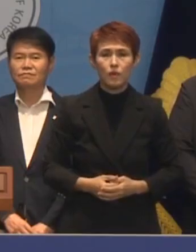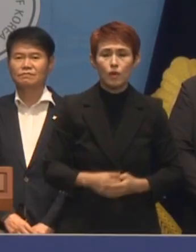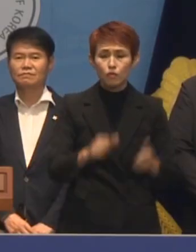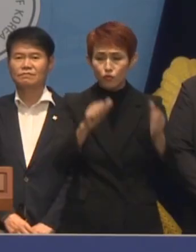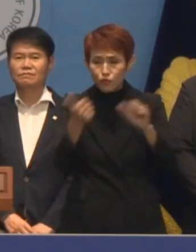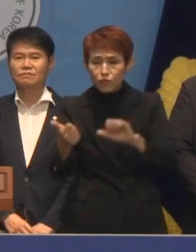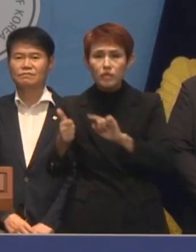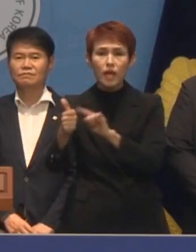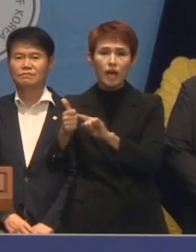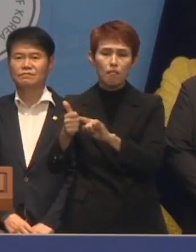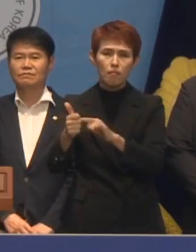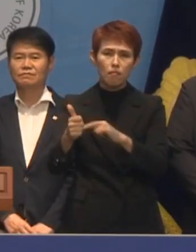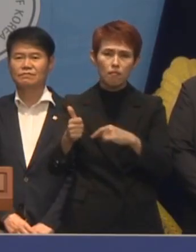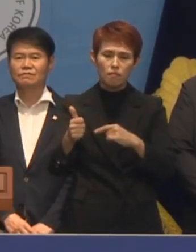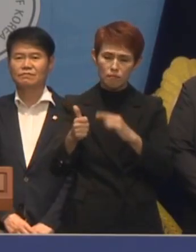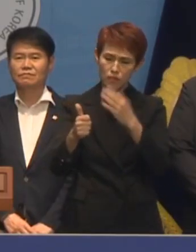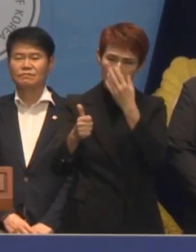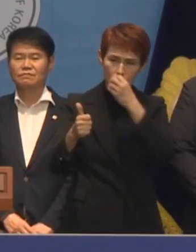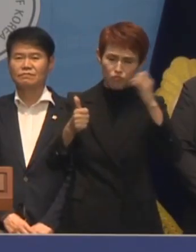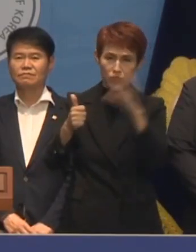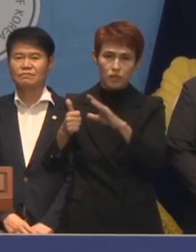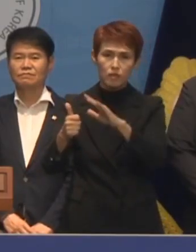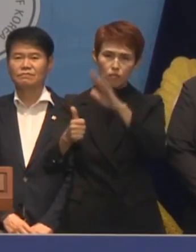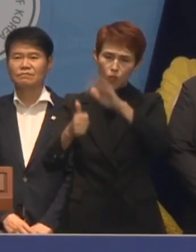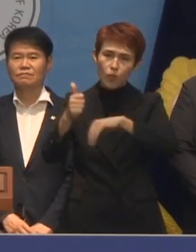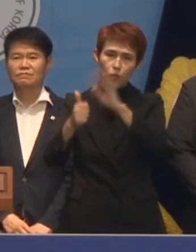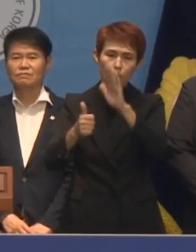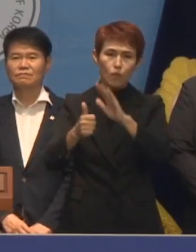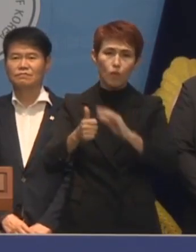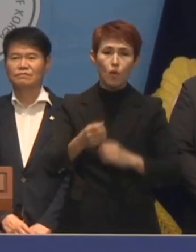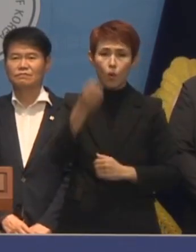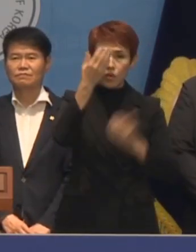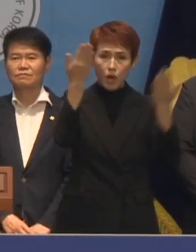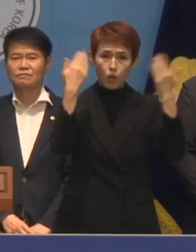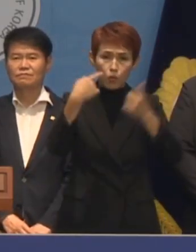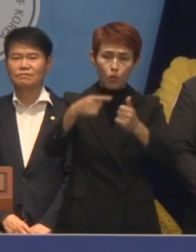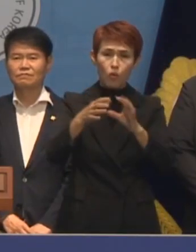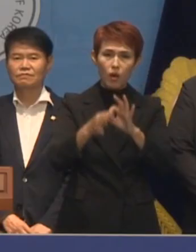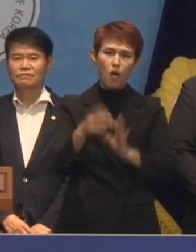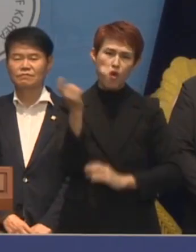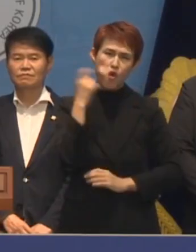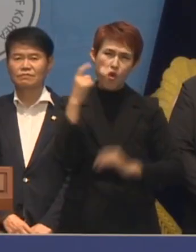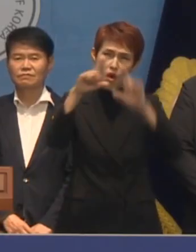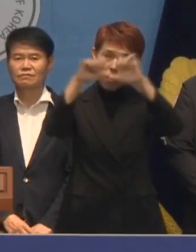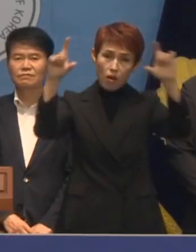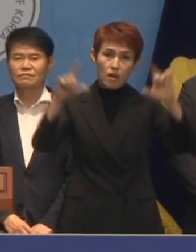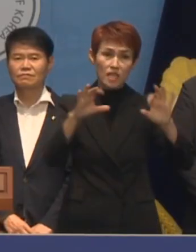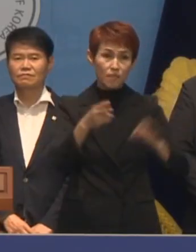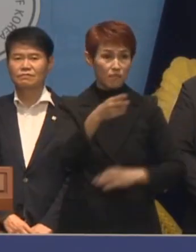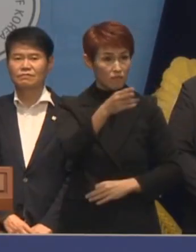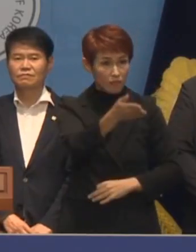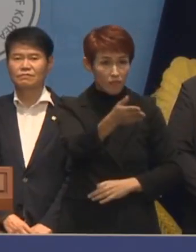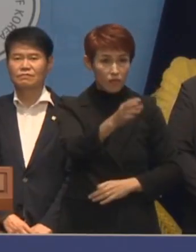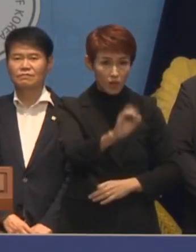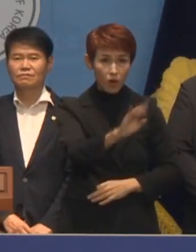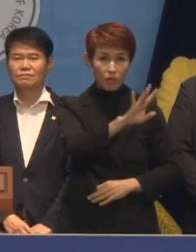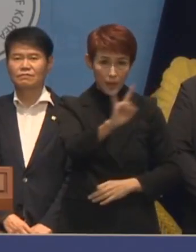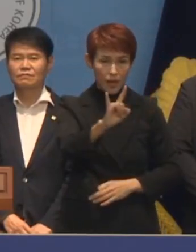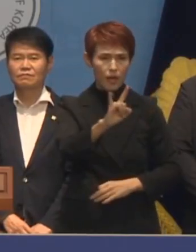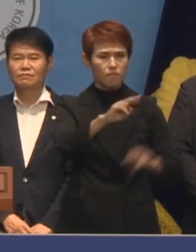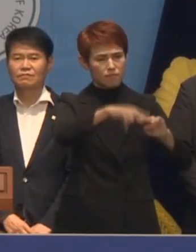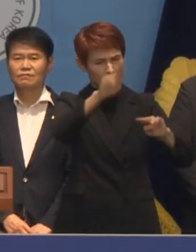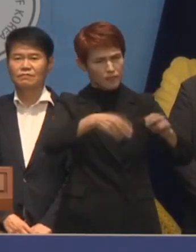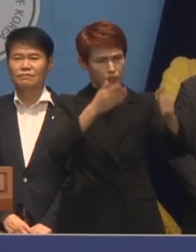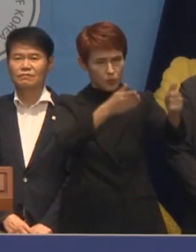고인에게는 폐륜 모독, 고교 무상교육에는 거짓 현수막, 김영배 의원은 물러나라.